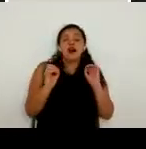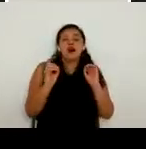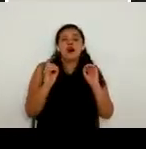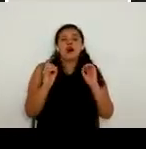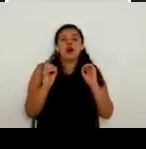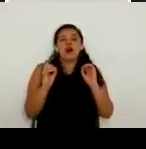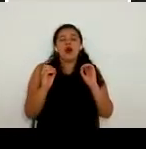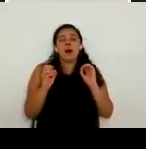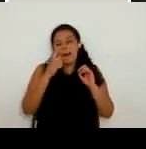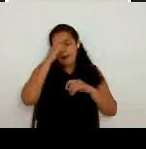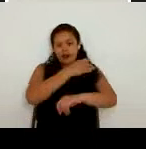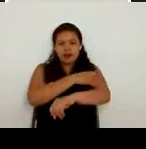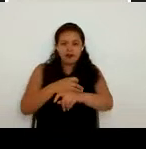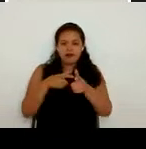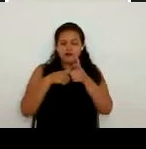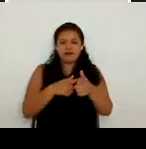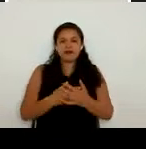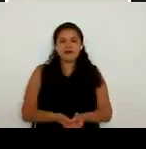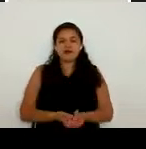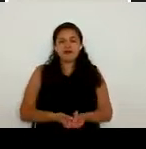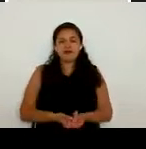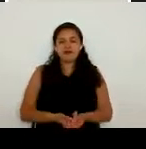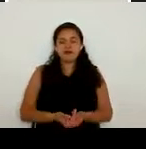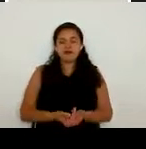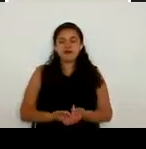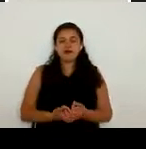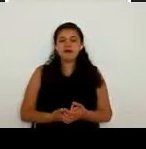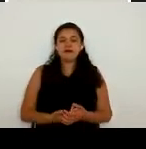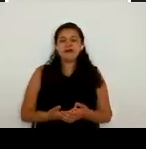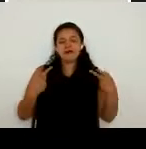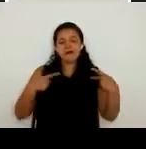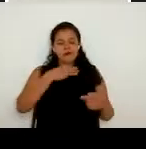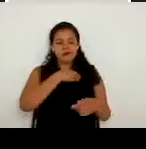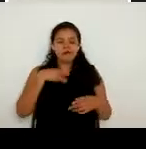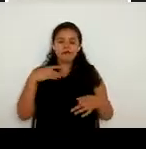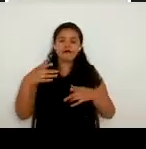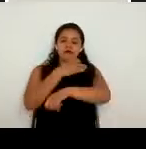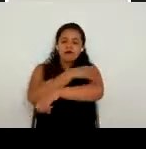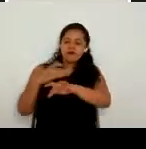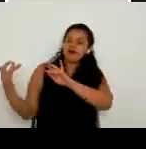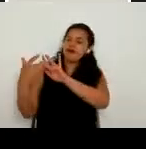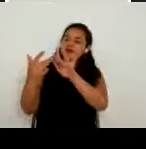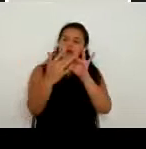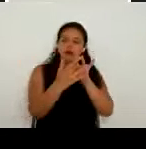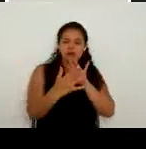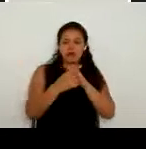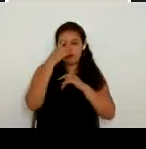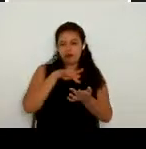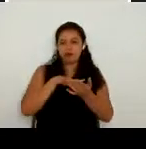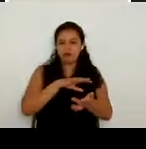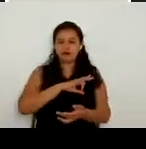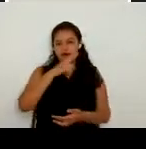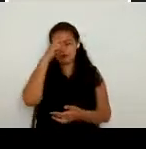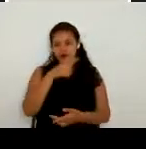familia es decir que construir una red de apoyo entre los integrantes de la familia para poder tratar de sostenibles